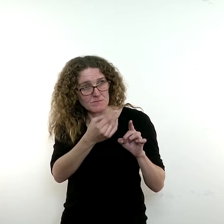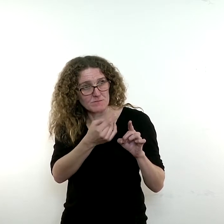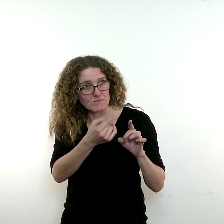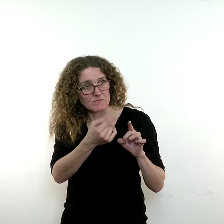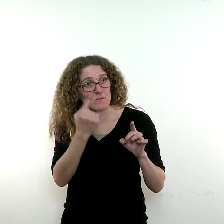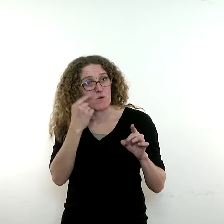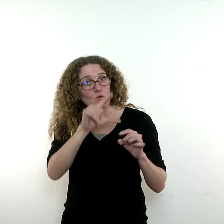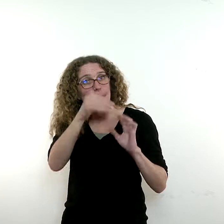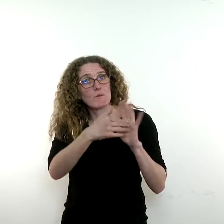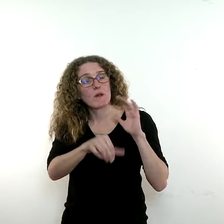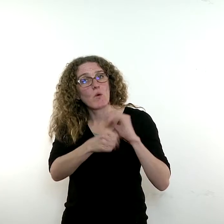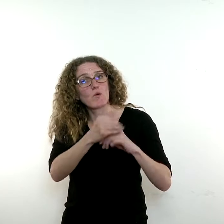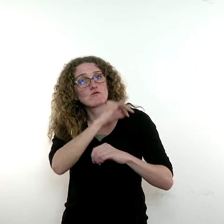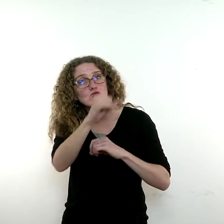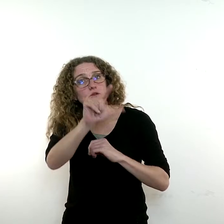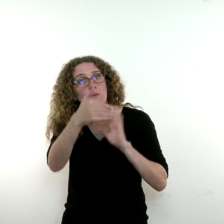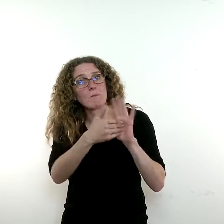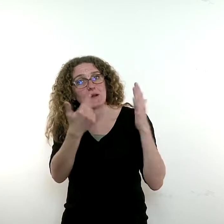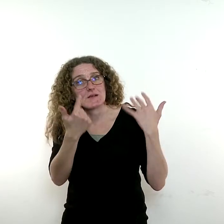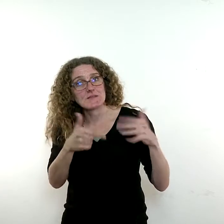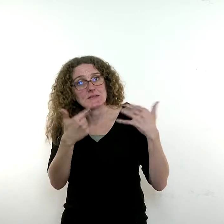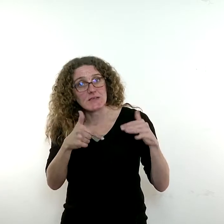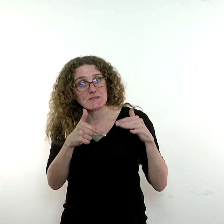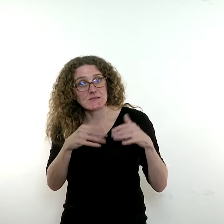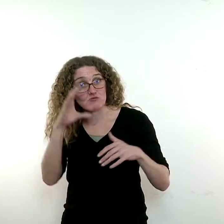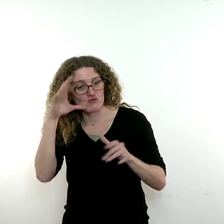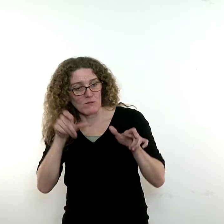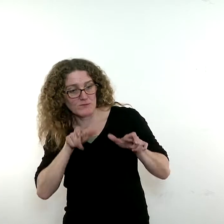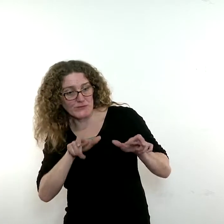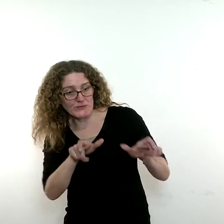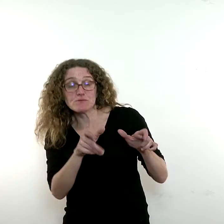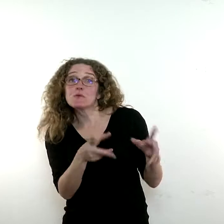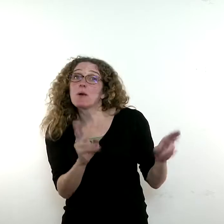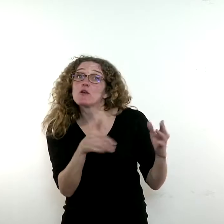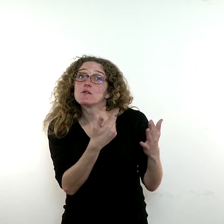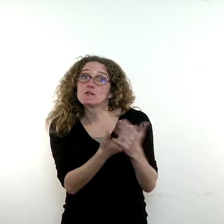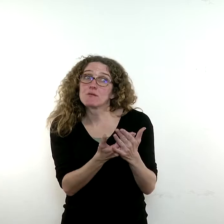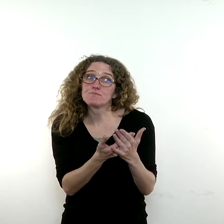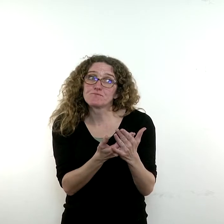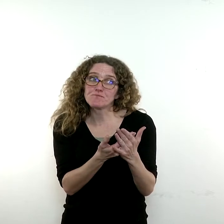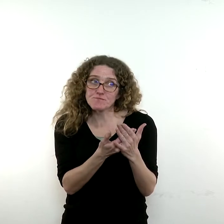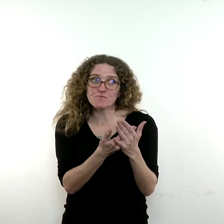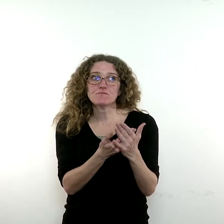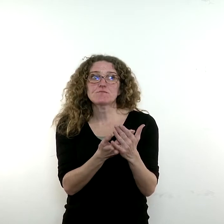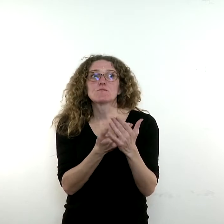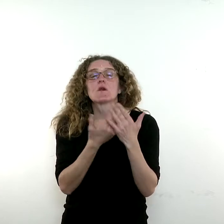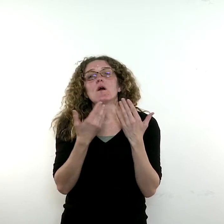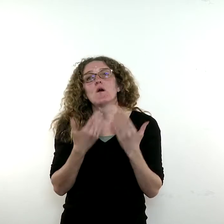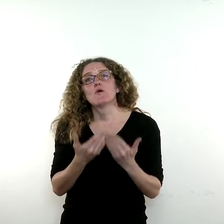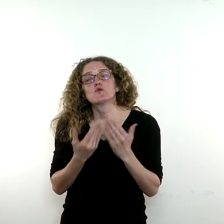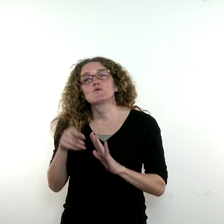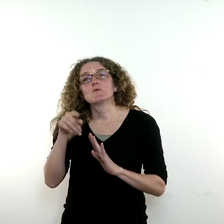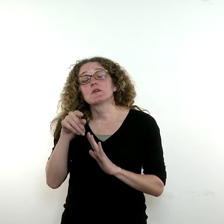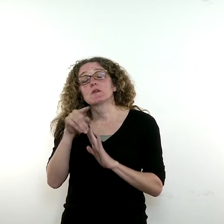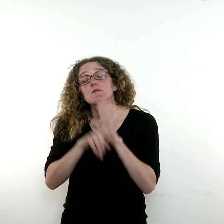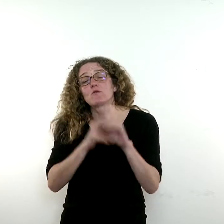de 2011 jusqu'à 2017. L'étude porte sur cette période. Fait l'objet d'une inscription à l'ordre du jour du Conseil municipal du